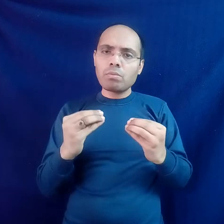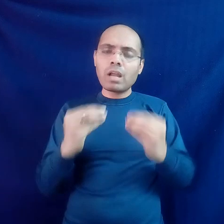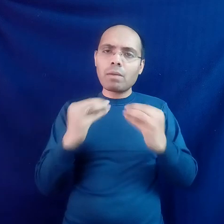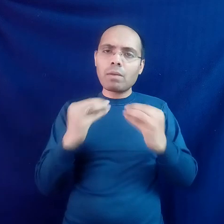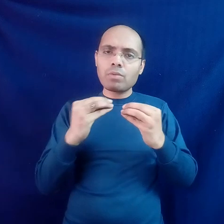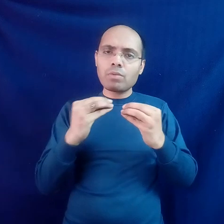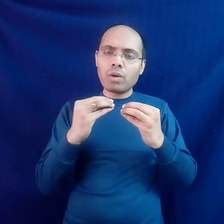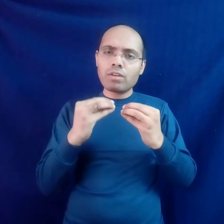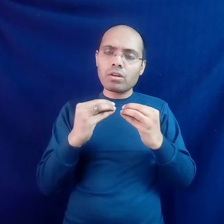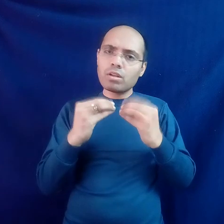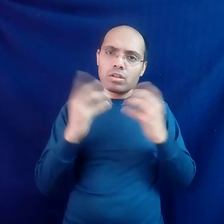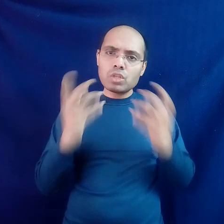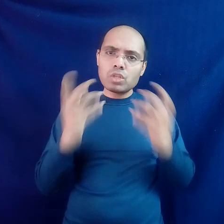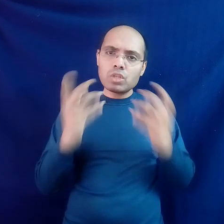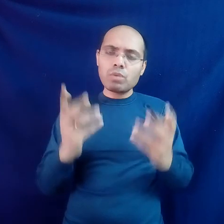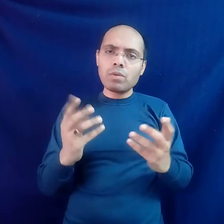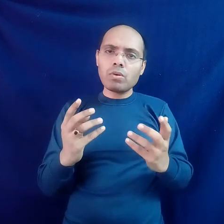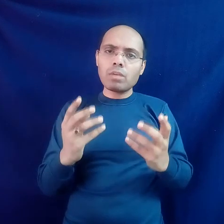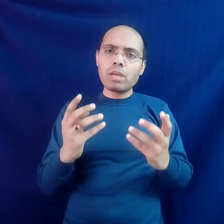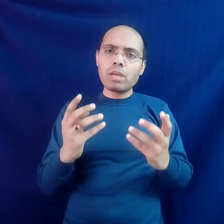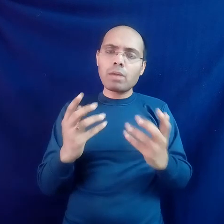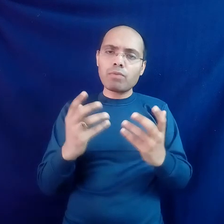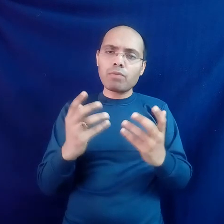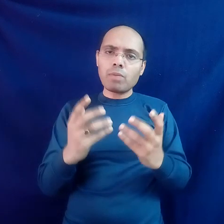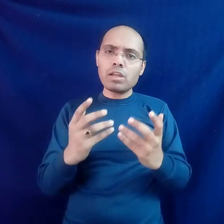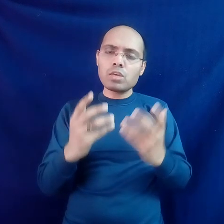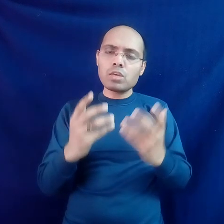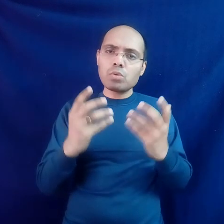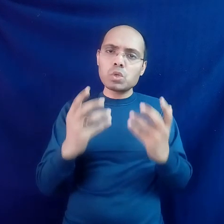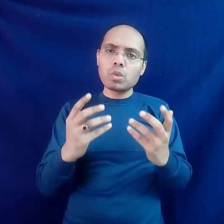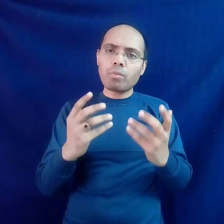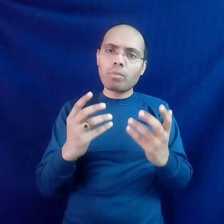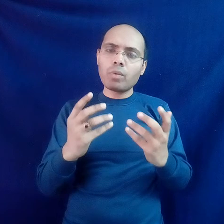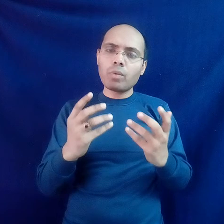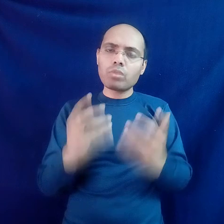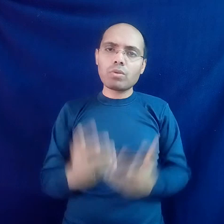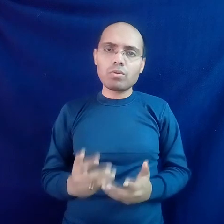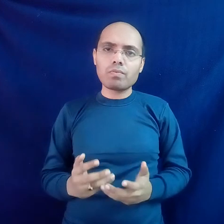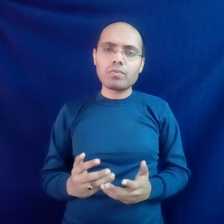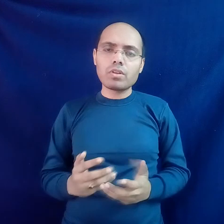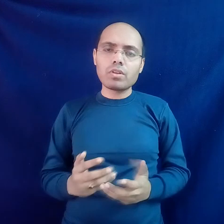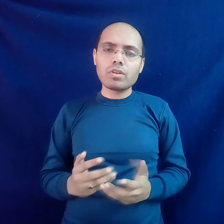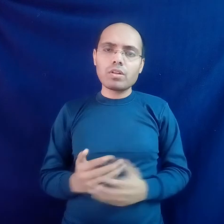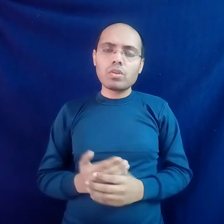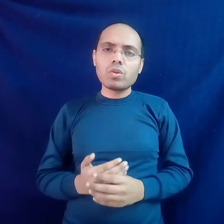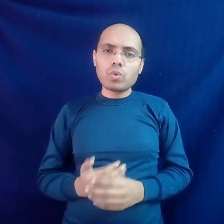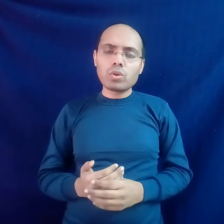भले हमारे व्यवहारिक जीवन में हो, या भले हमारे फैमिली के जो भी इश्यूज है, प्रॉब्लम है उसमें हो।